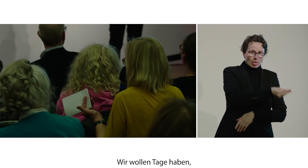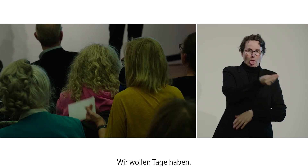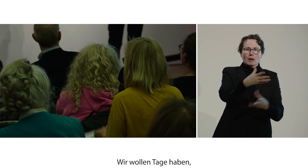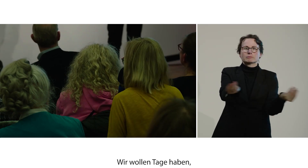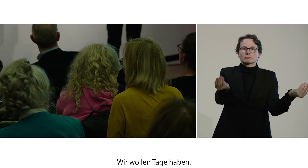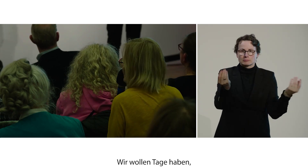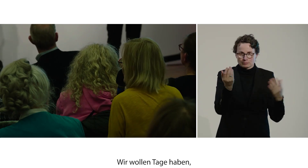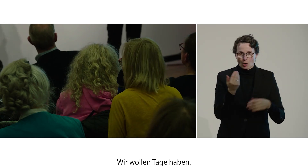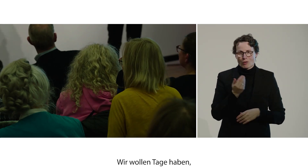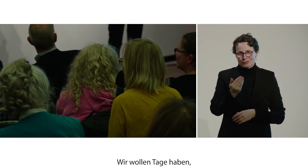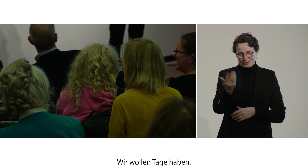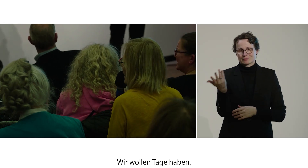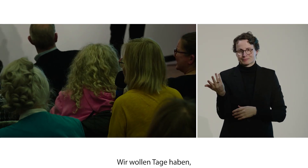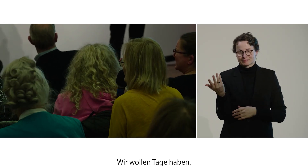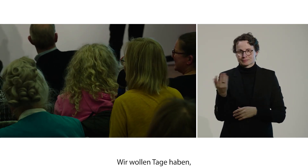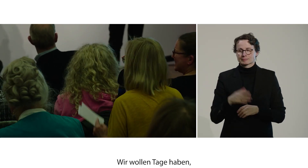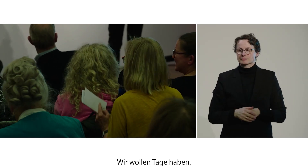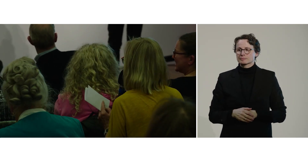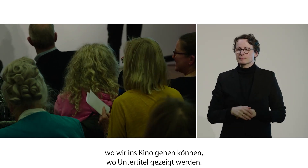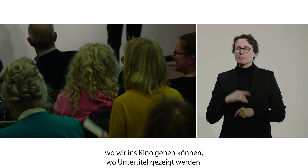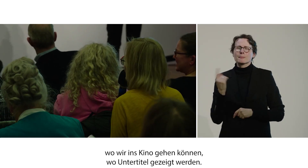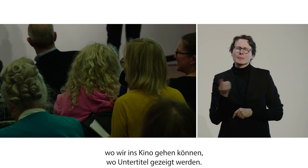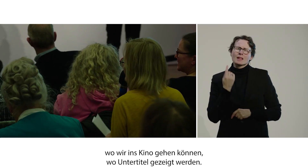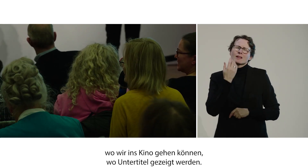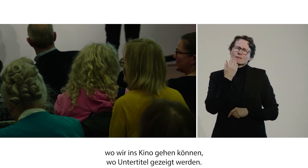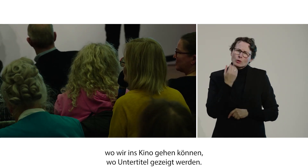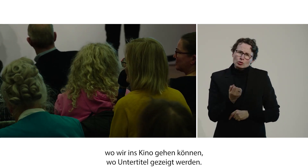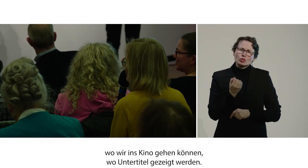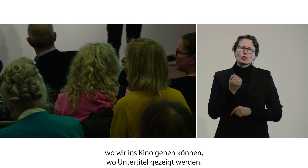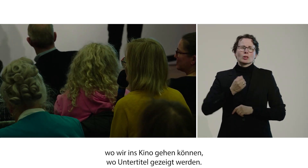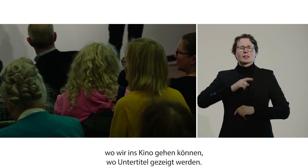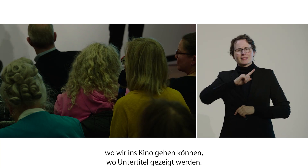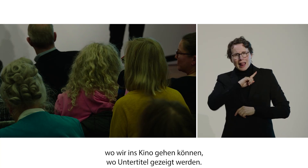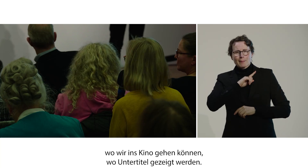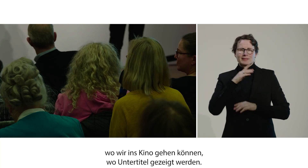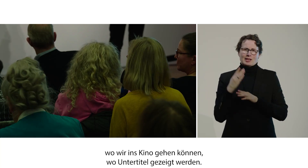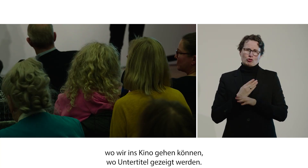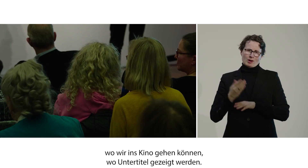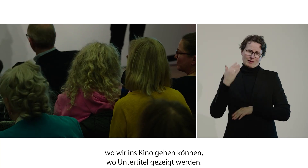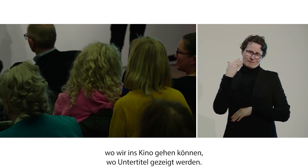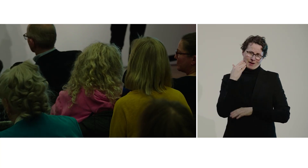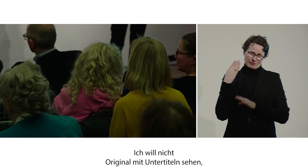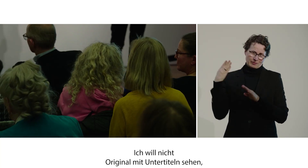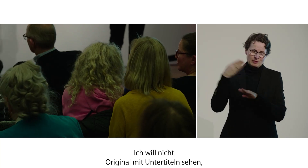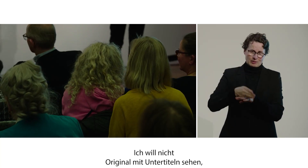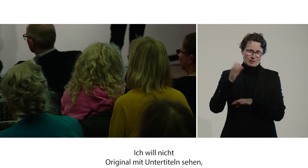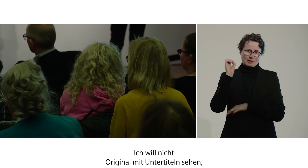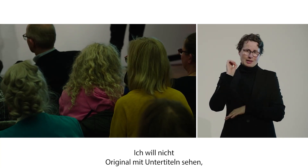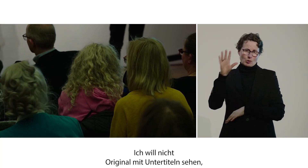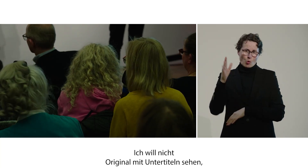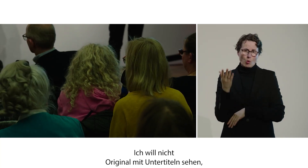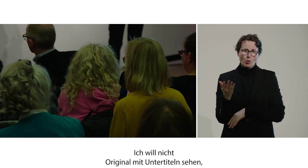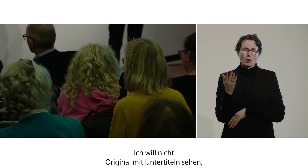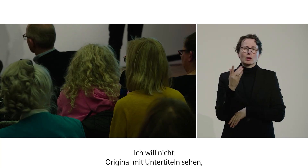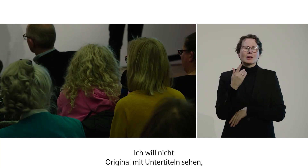Wir wollen Tage haben, wo wir ins Kino gehen können, wo Untertitel gezeigt werden. Ich will nicht